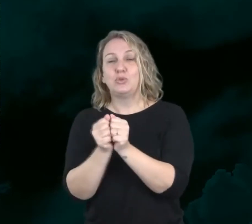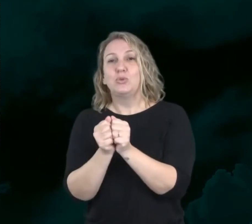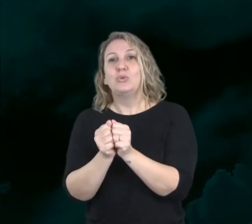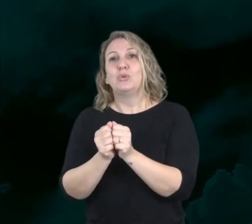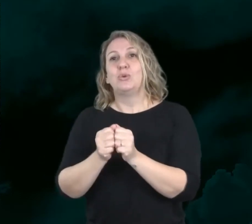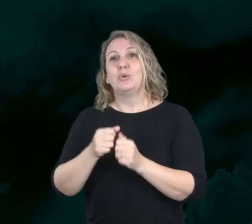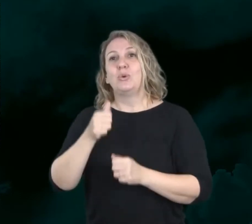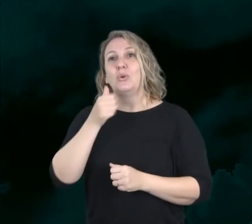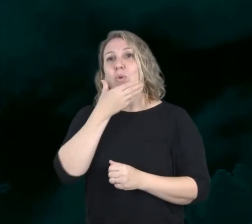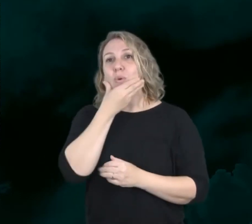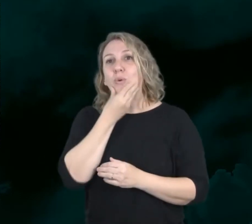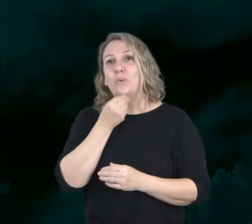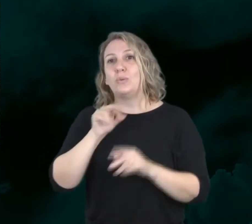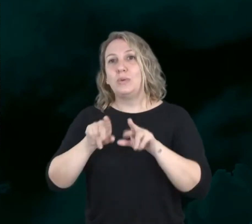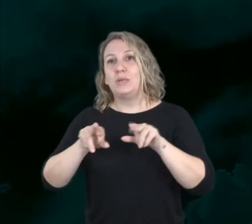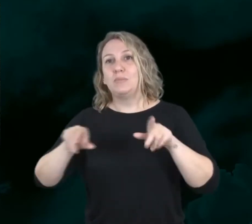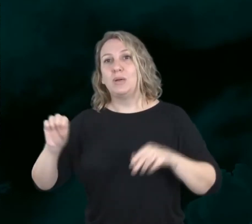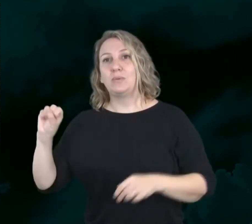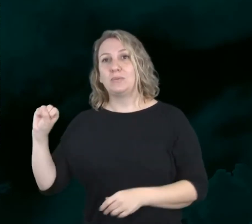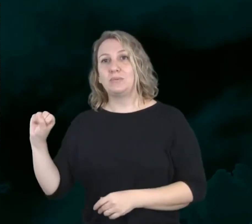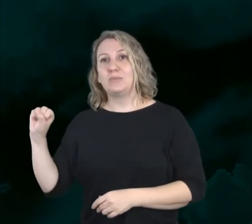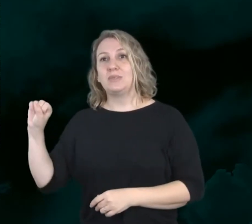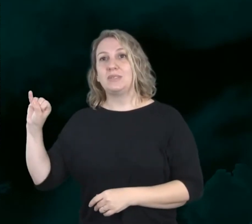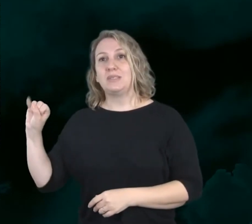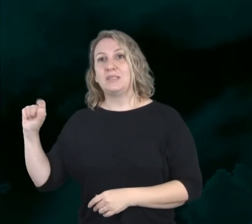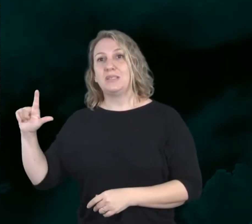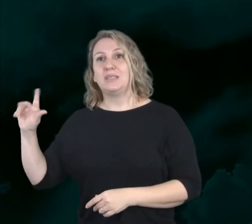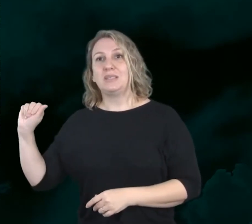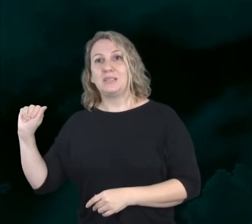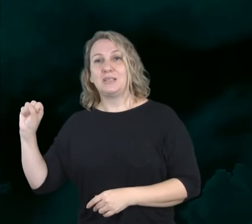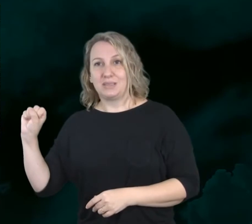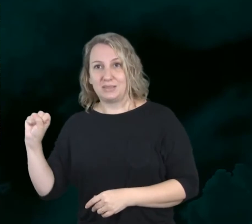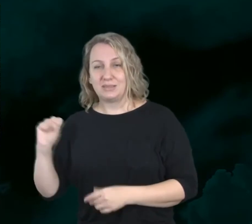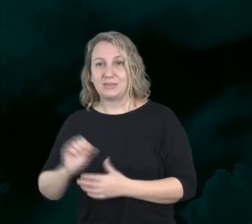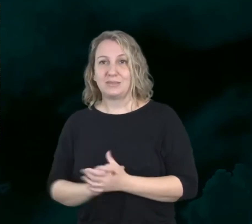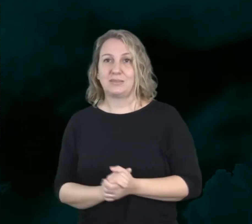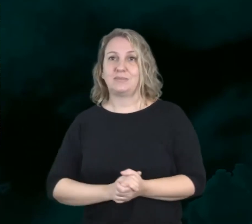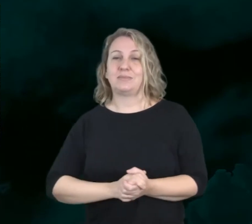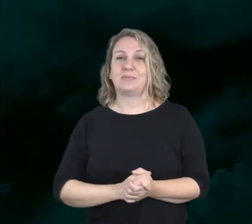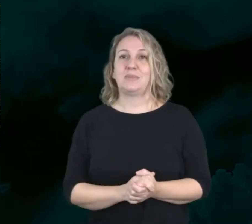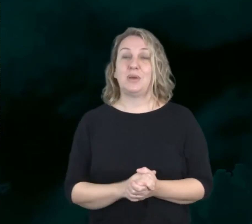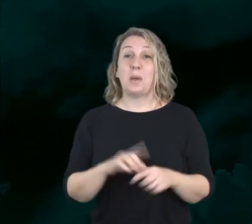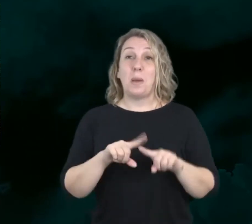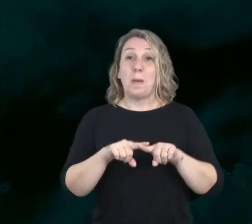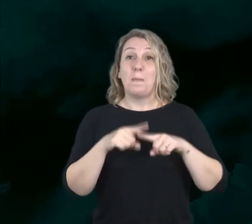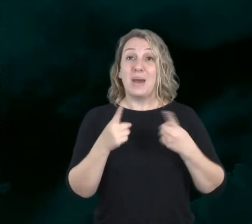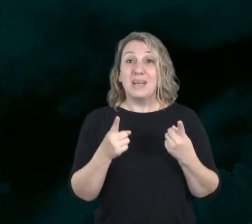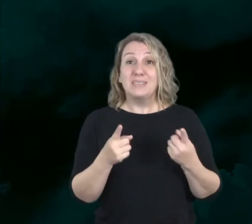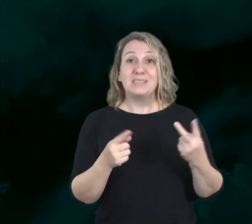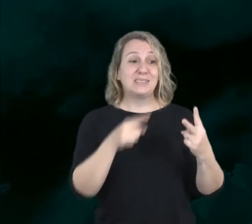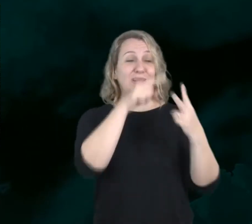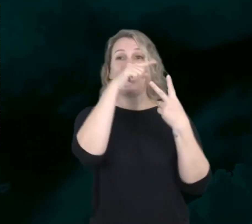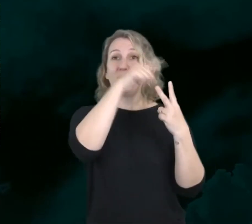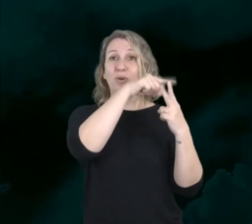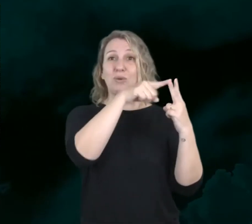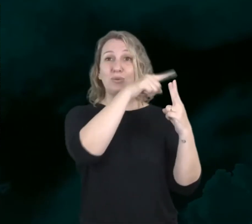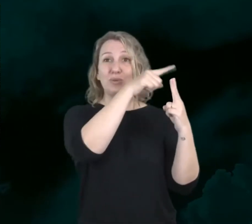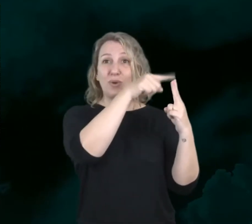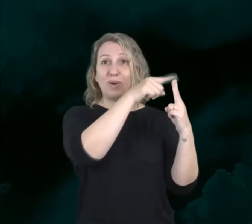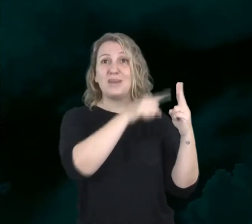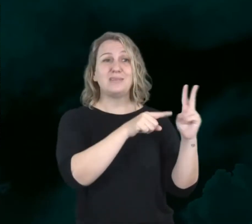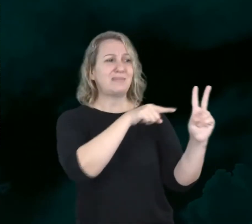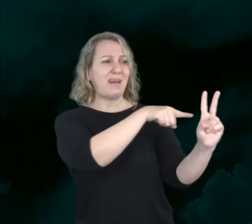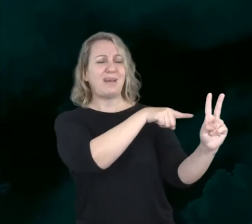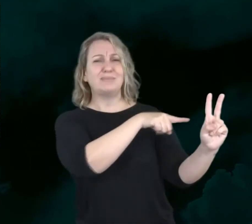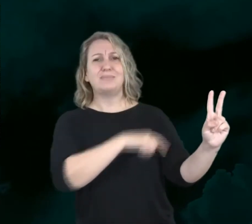mas ele tinha alegria para cantar dentro da prisão. Por quê? Porque o seu labor, embora traga, o